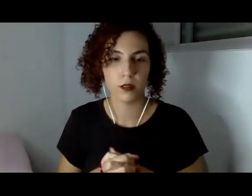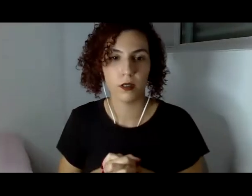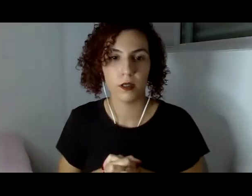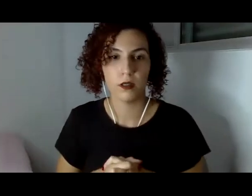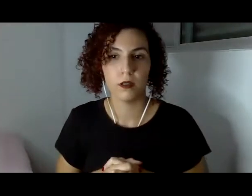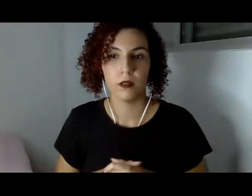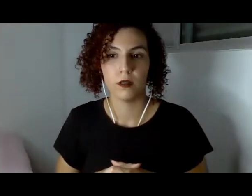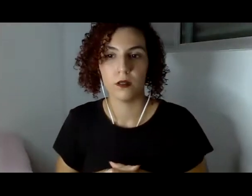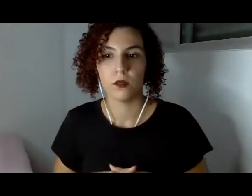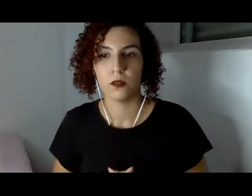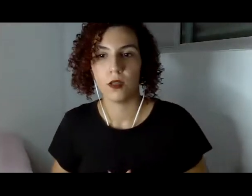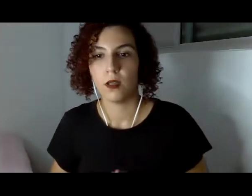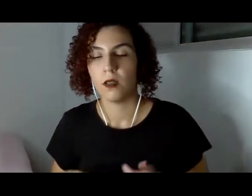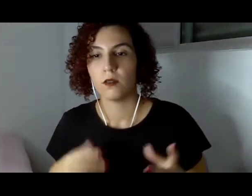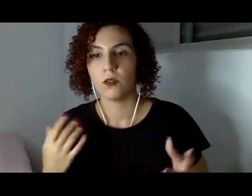vocês